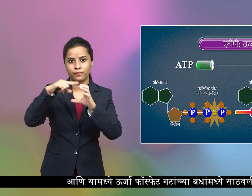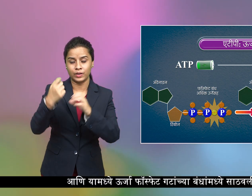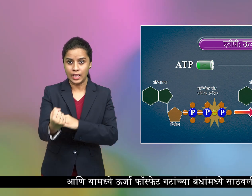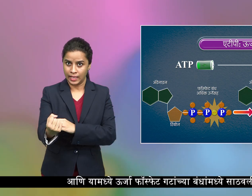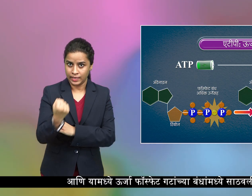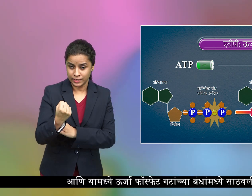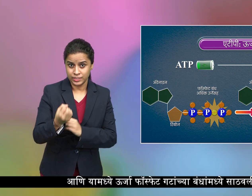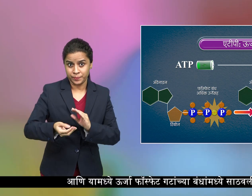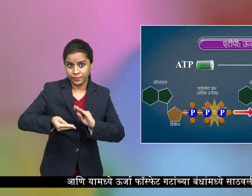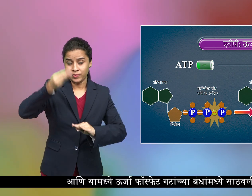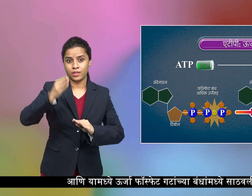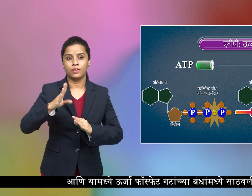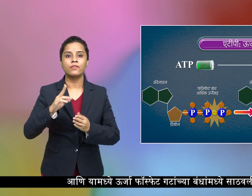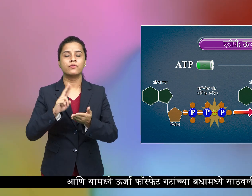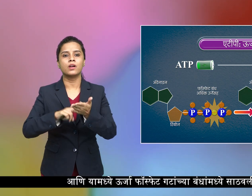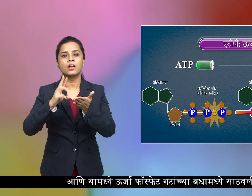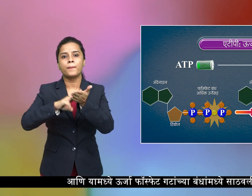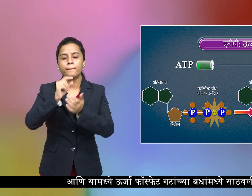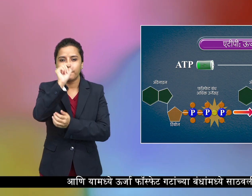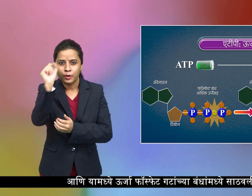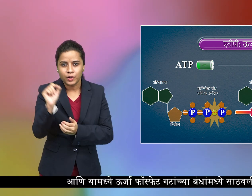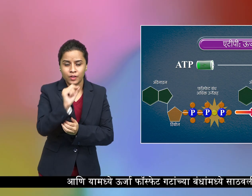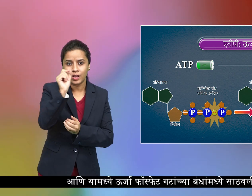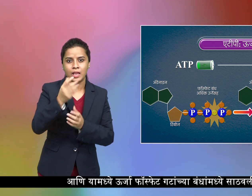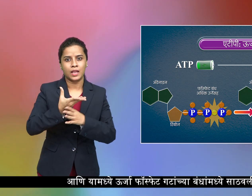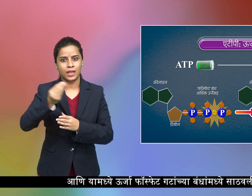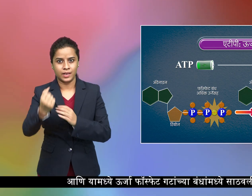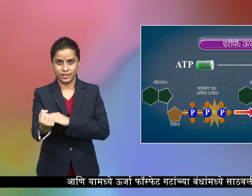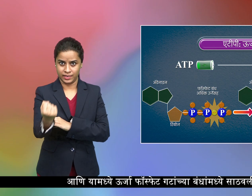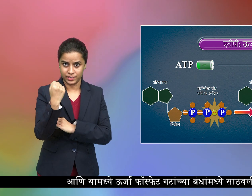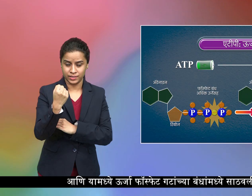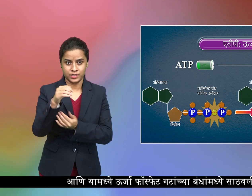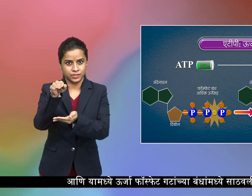आणि यामध्ये ऊर्जा फॉस्फेट गटांच्या बंधांमध्ये साठवली जाते.